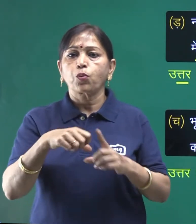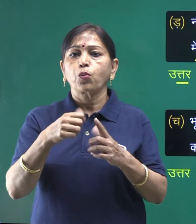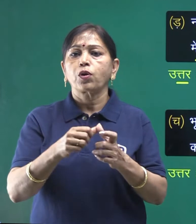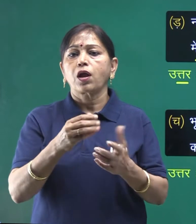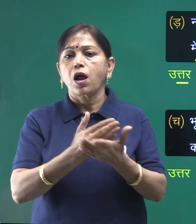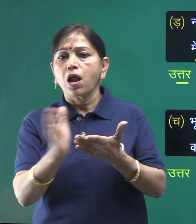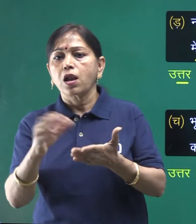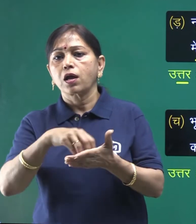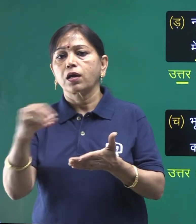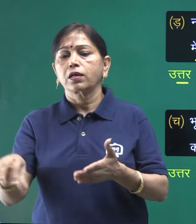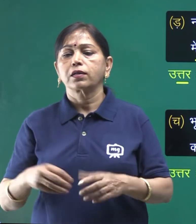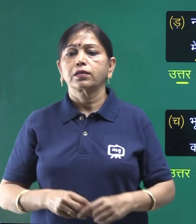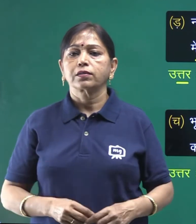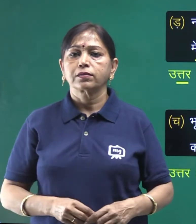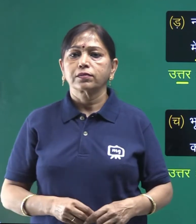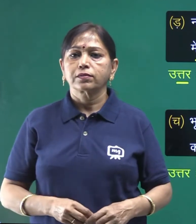अलग करेंगे।